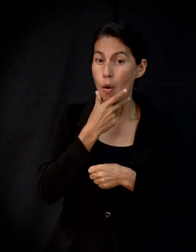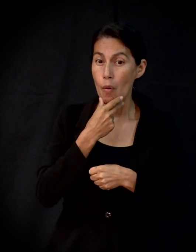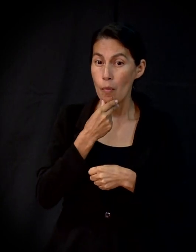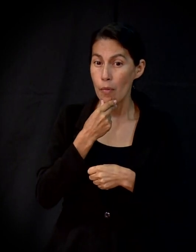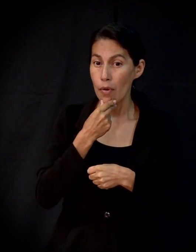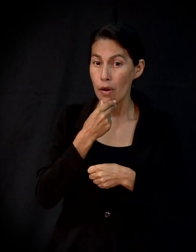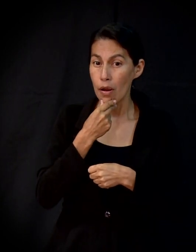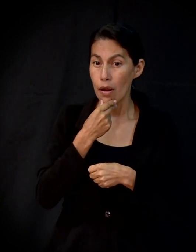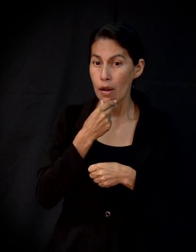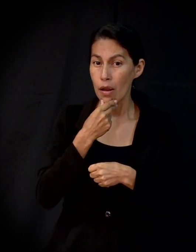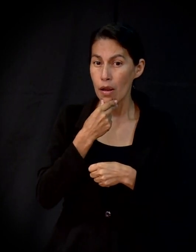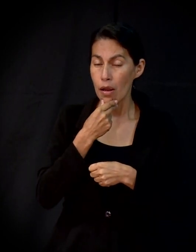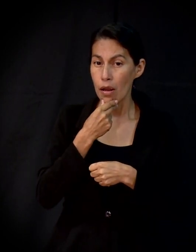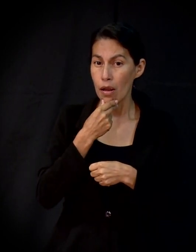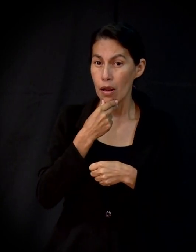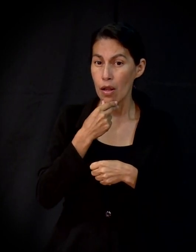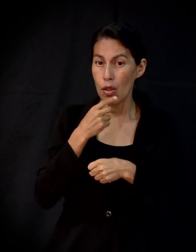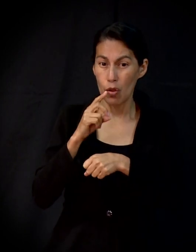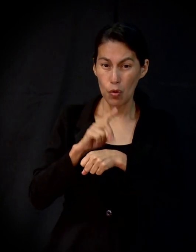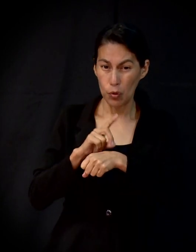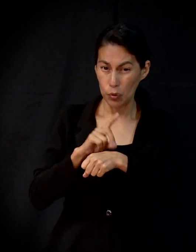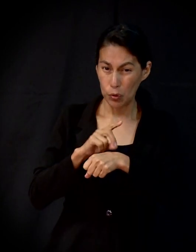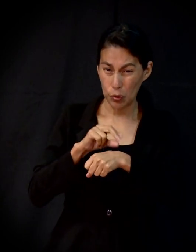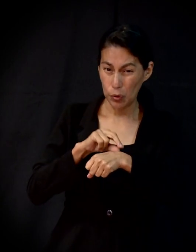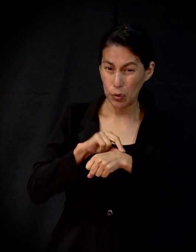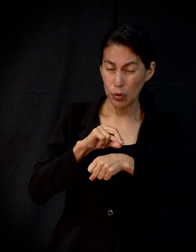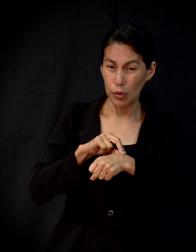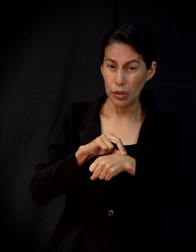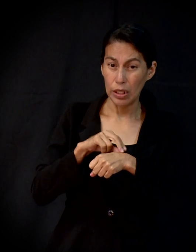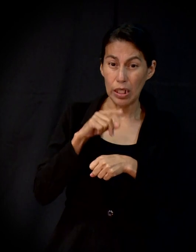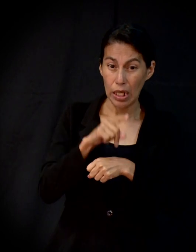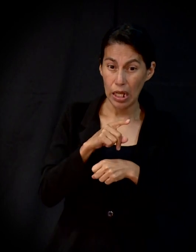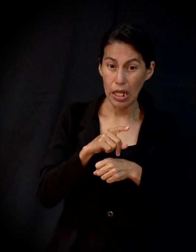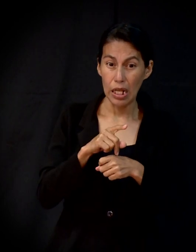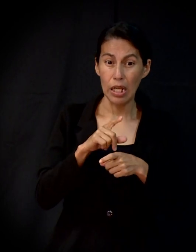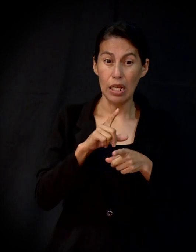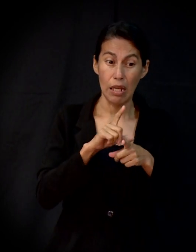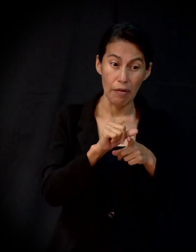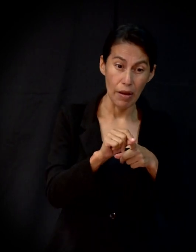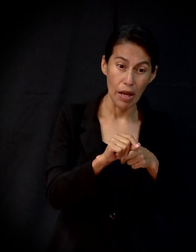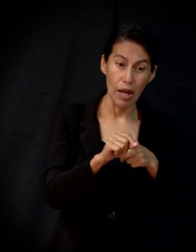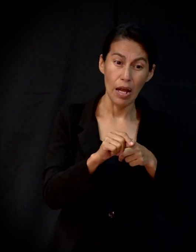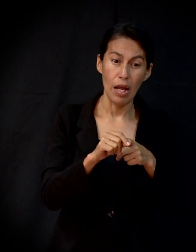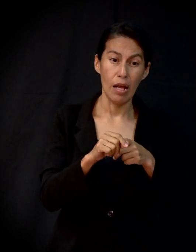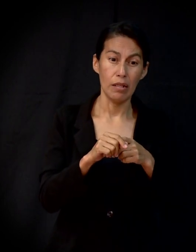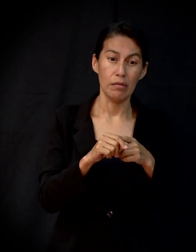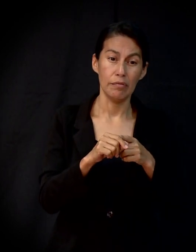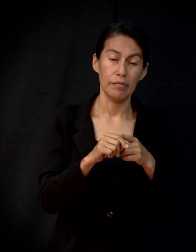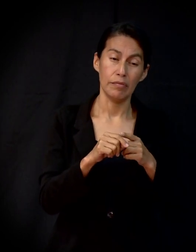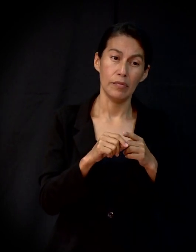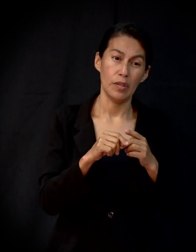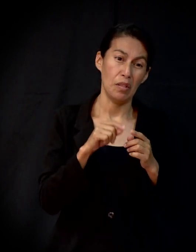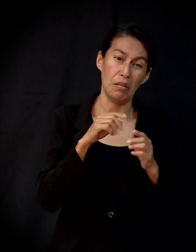acudir a los hermanos que les iba a explicar, que cuidaba a las personas y a sus pacientes.